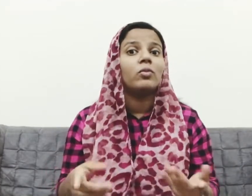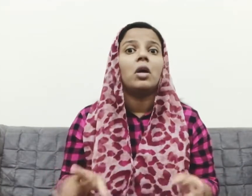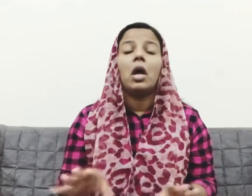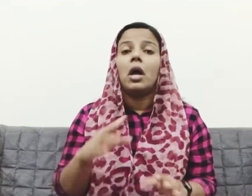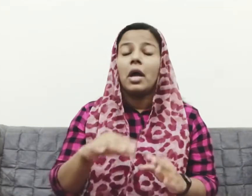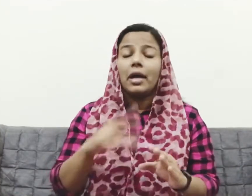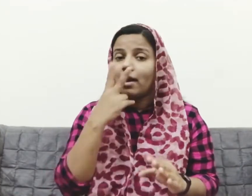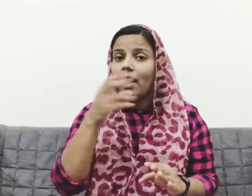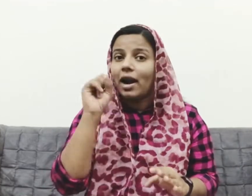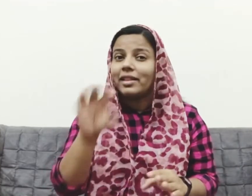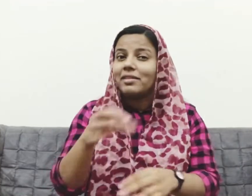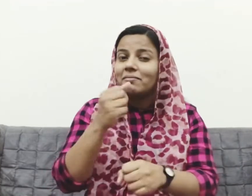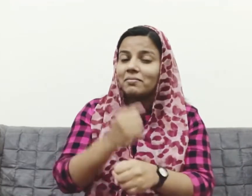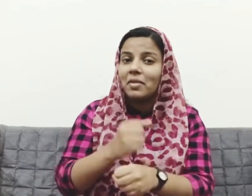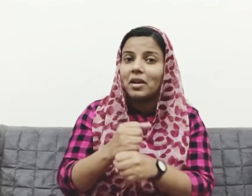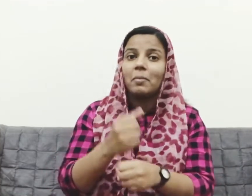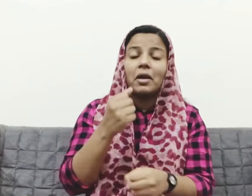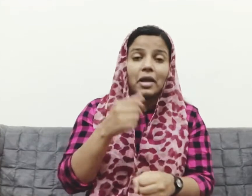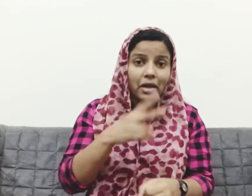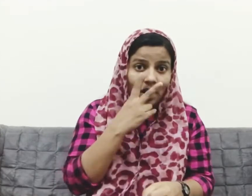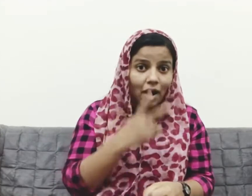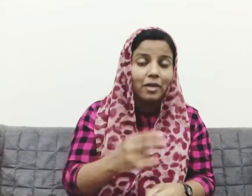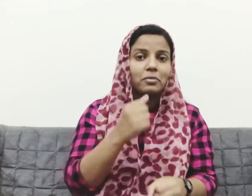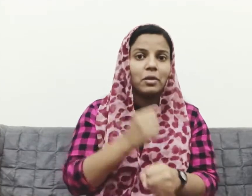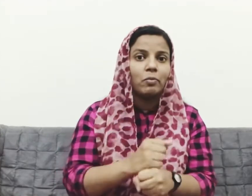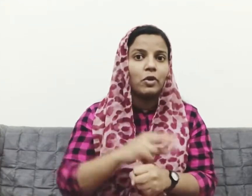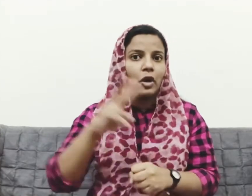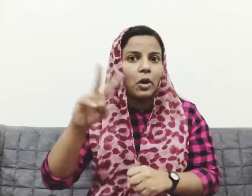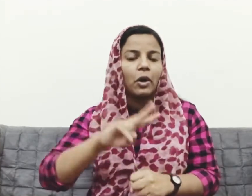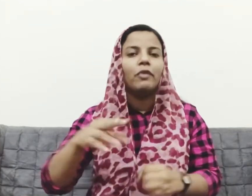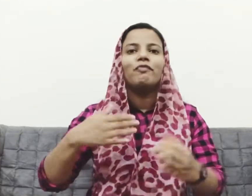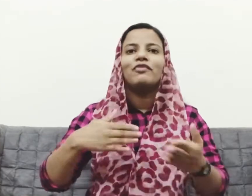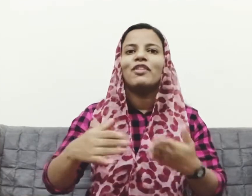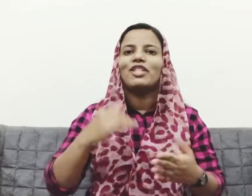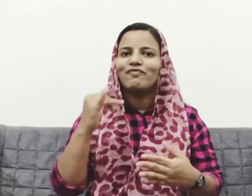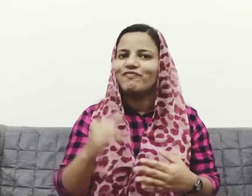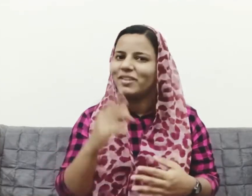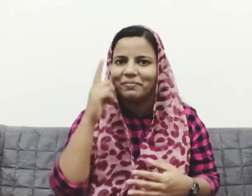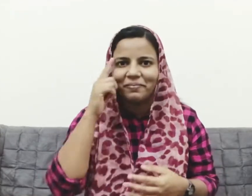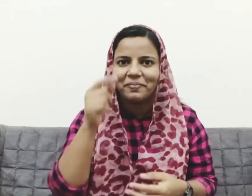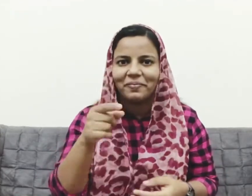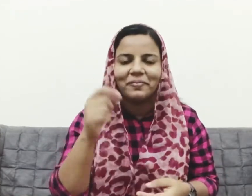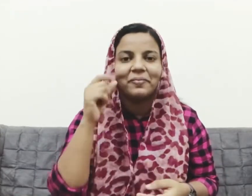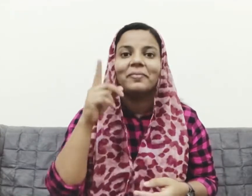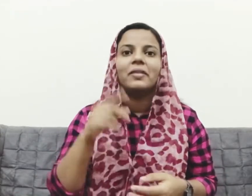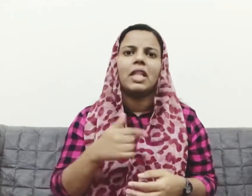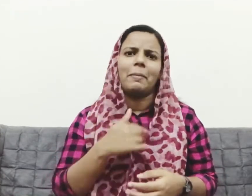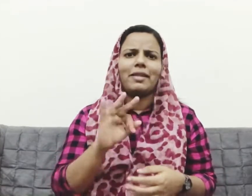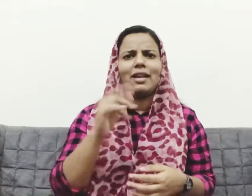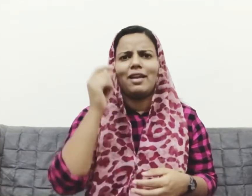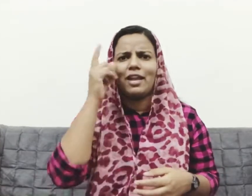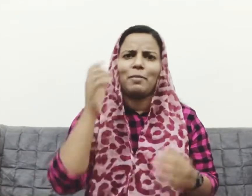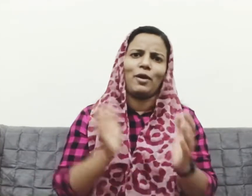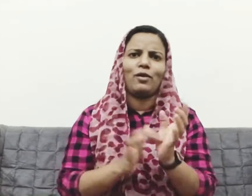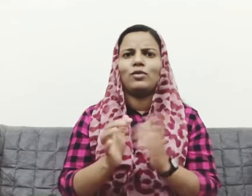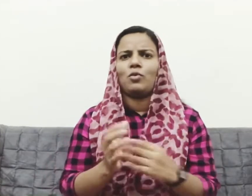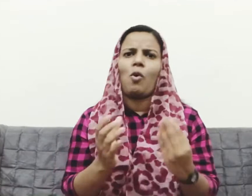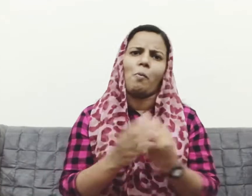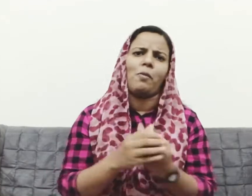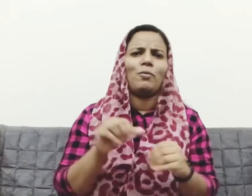അത് കാണാത്ത ലോകത്തെയും കാണുന്ന ലോകത്തെയും ഒരുപോലെ എഫക്റ്റ് ചെയ്യും. ഒരുപക്ഷെ നമുക്കറിയാം കർത്താവ് എൻ്റെ കൂടെയുണ്ട്,